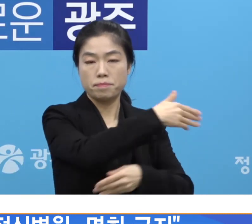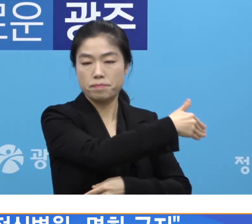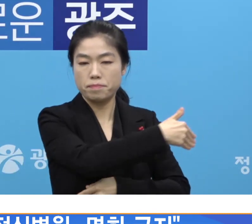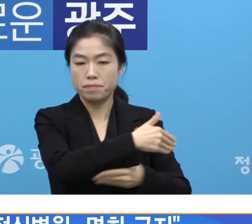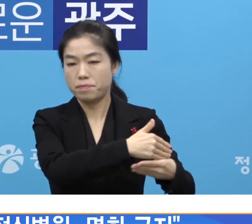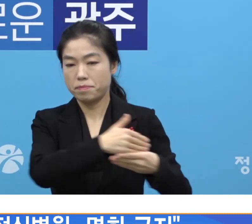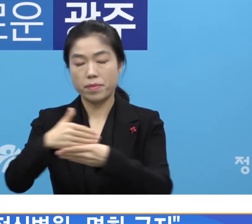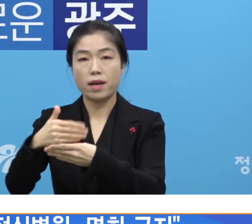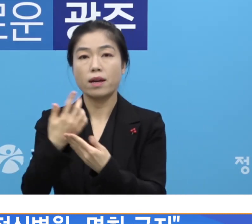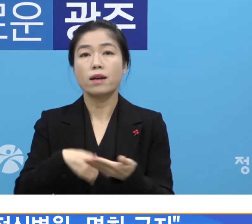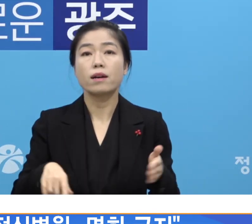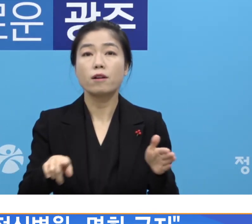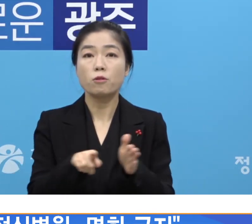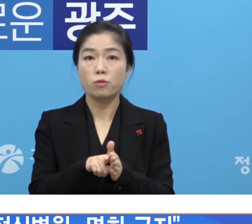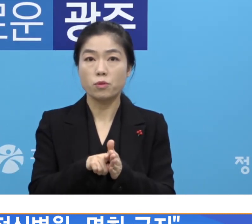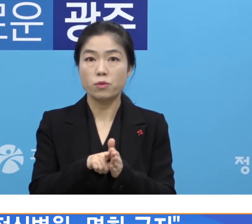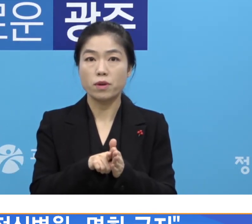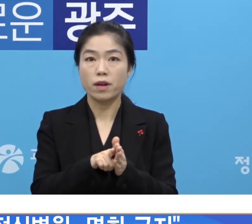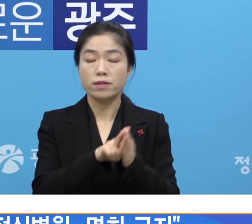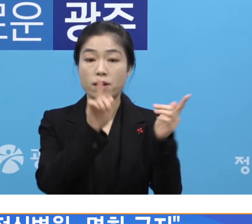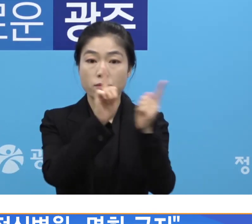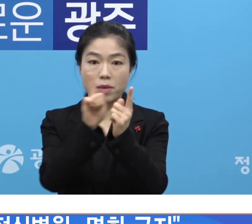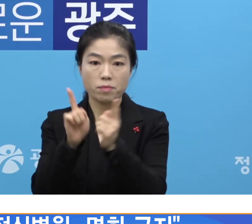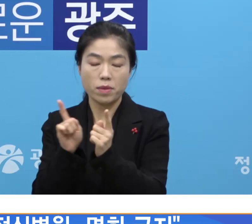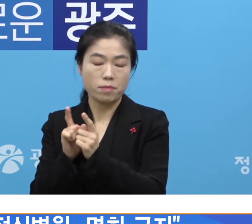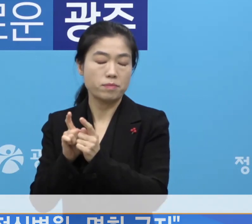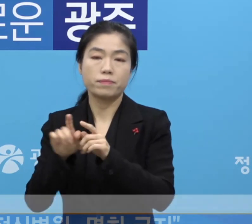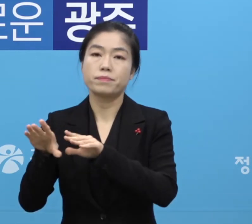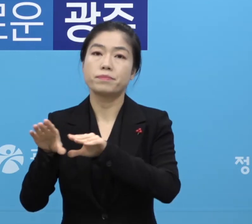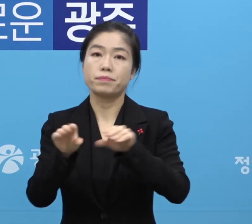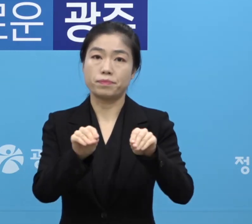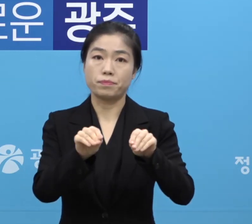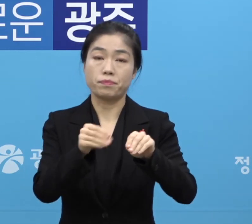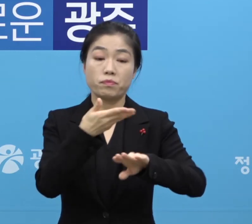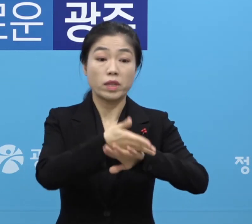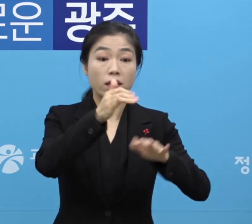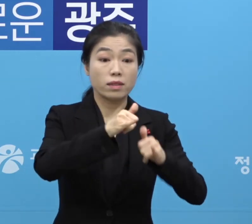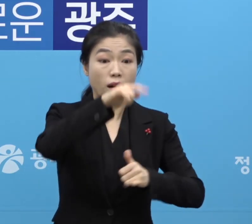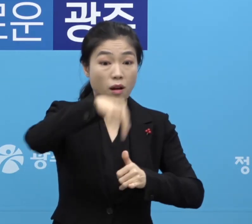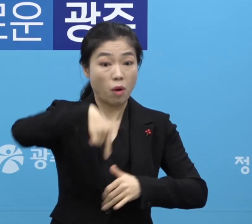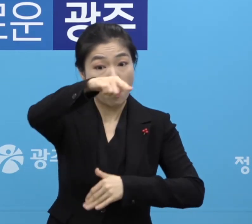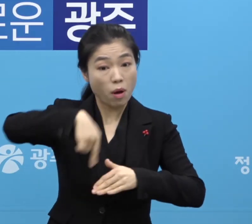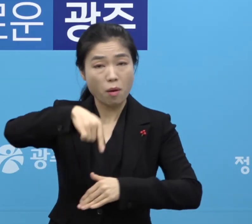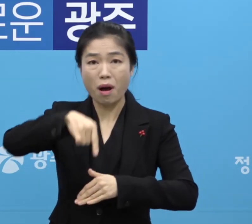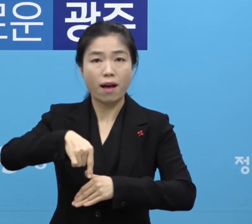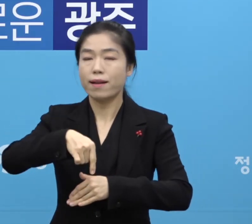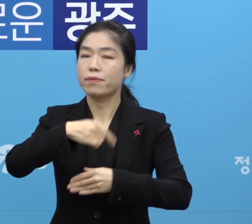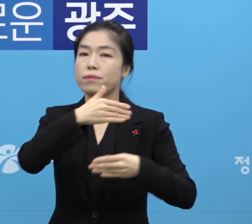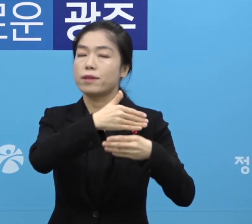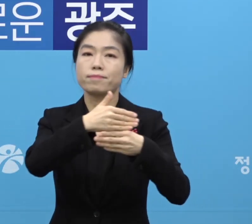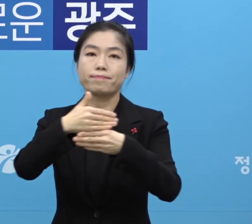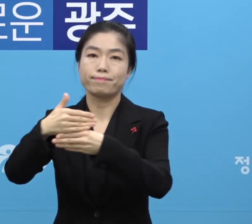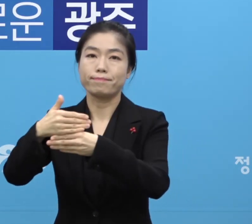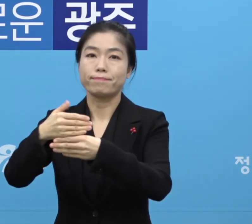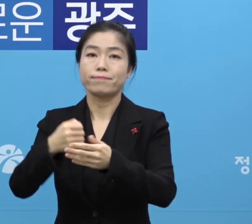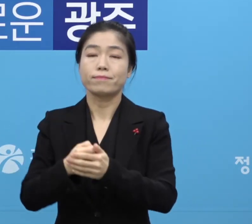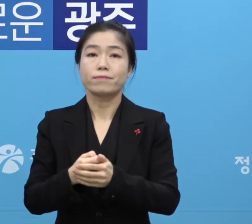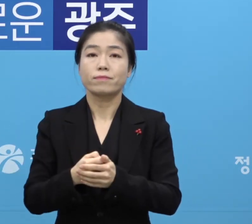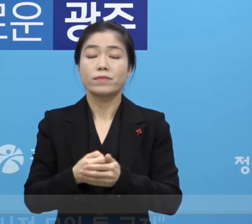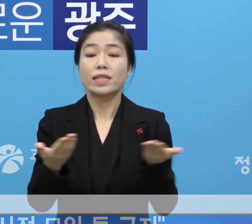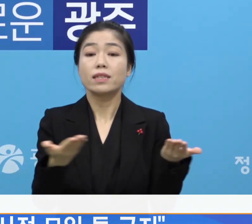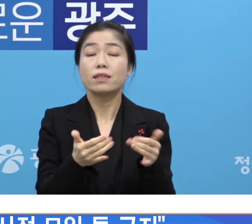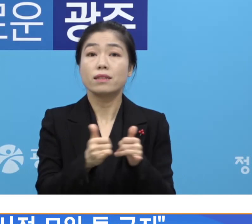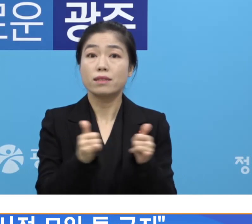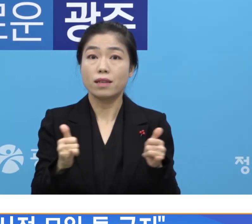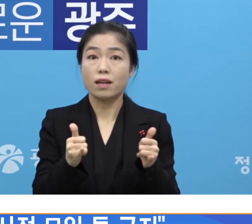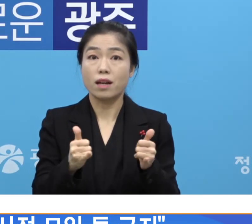원천적으로 차단하기에 면회가 계속 금지되고 외부인의 출입도 통제됩니다. 또한